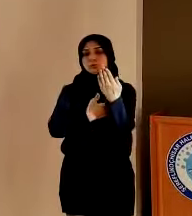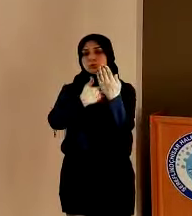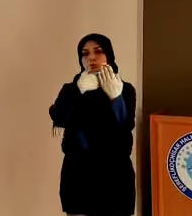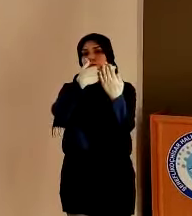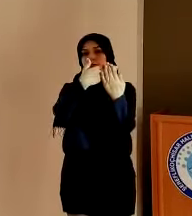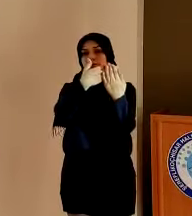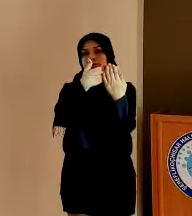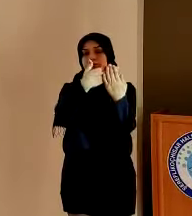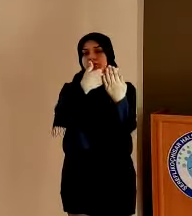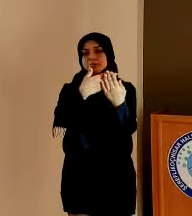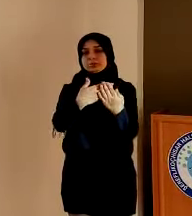duvar,